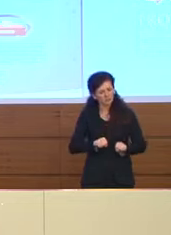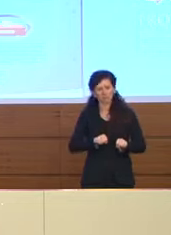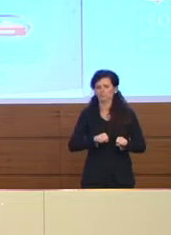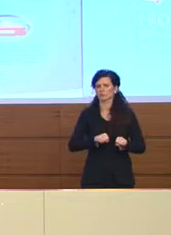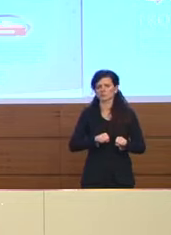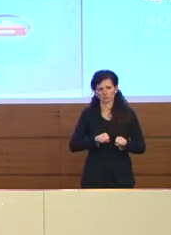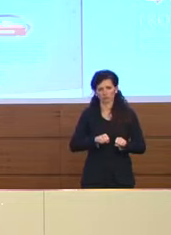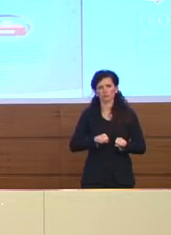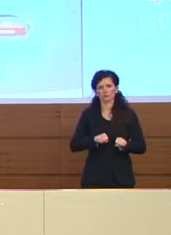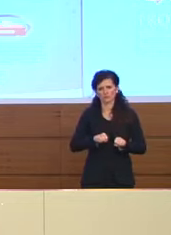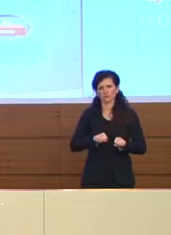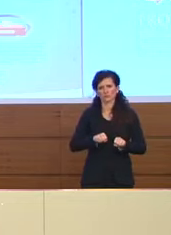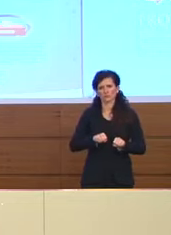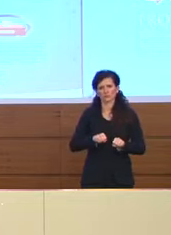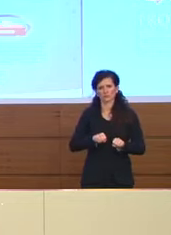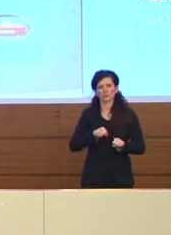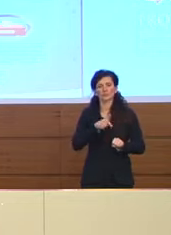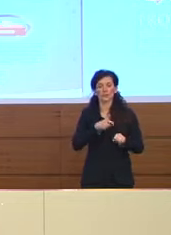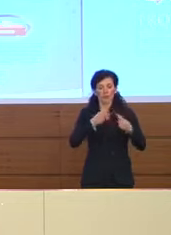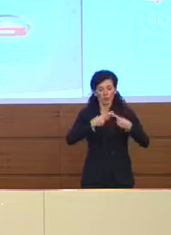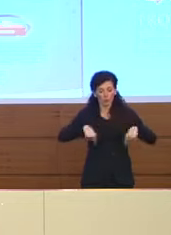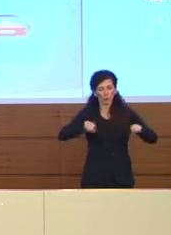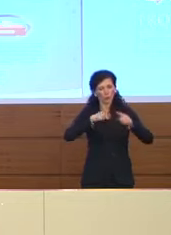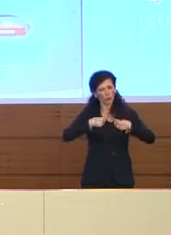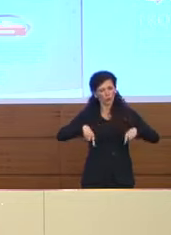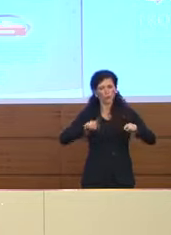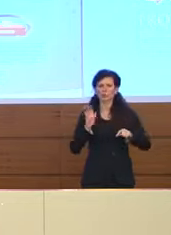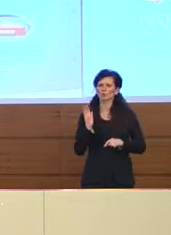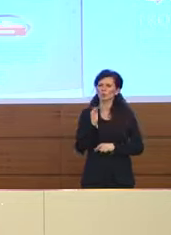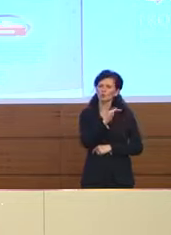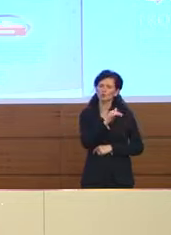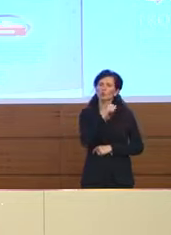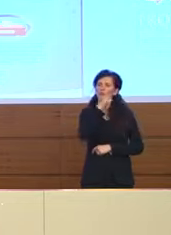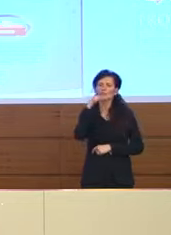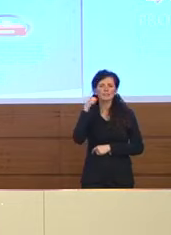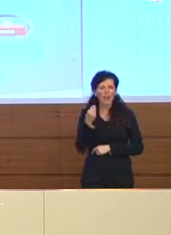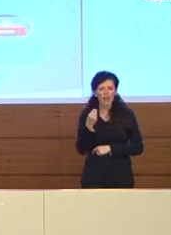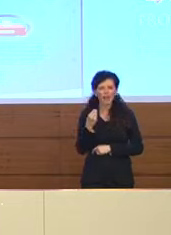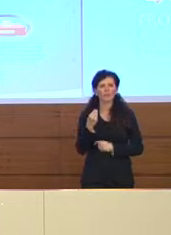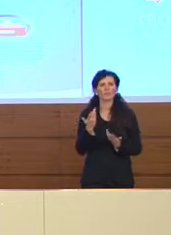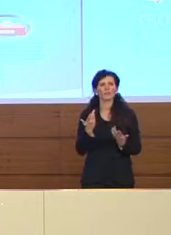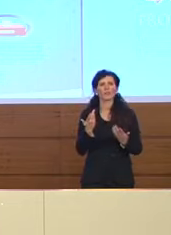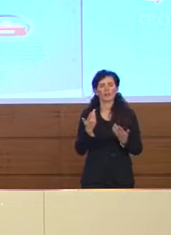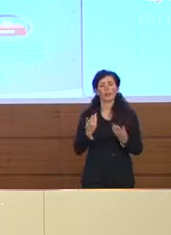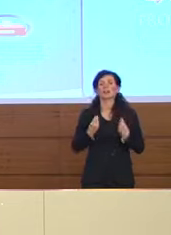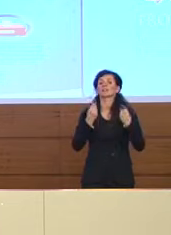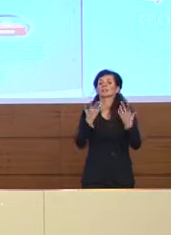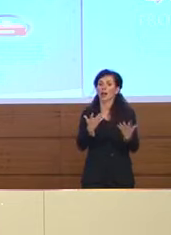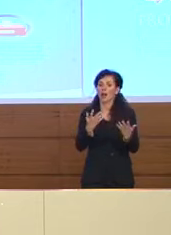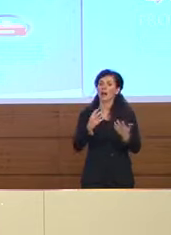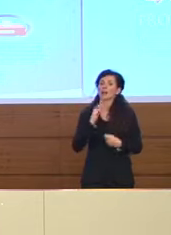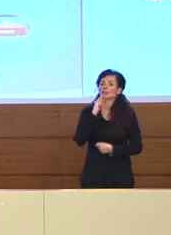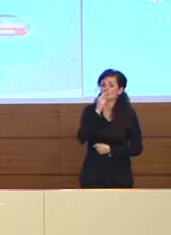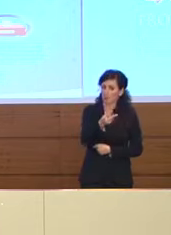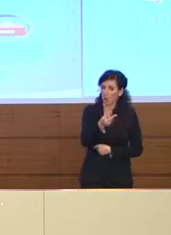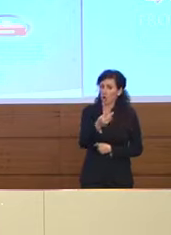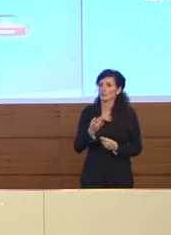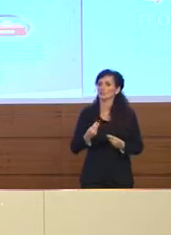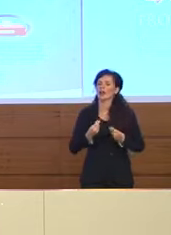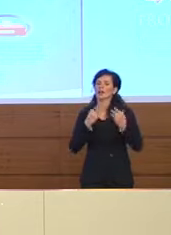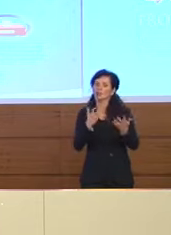per consentire di dare risposte e orientamenti